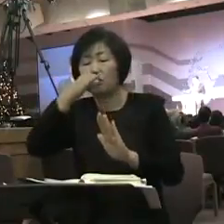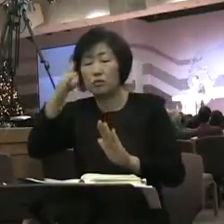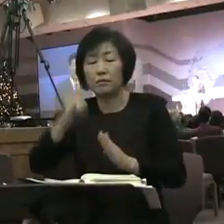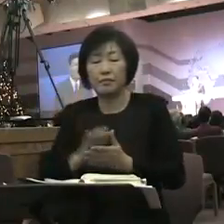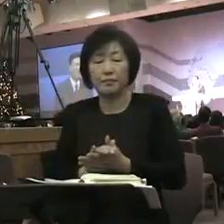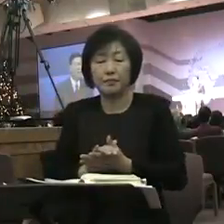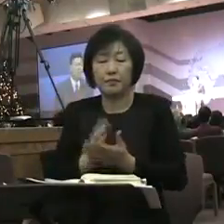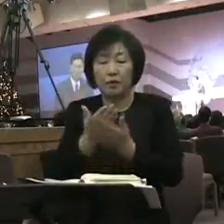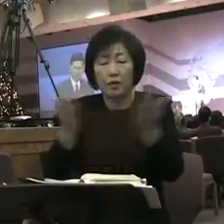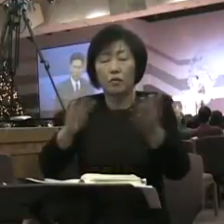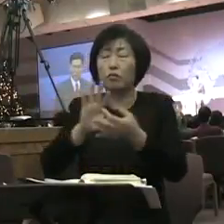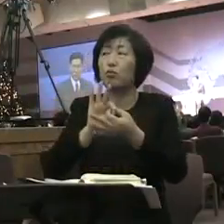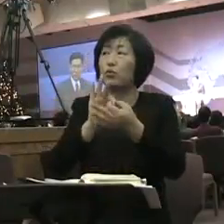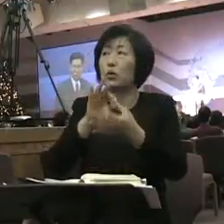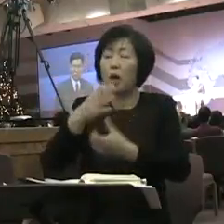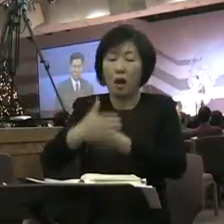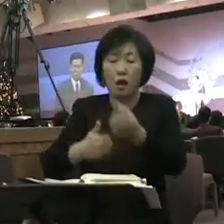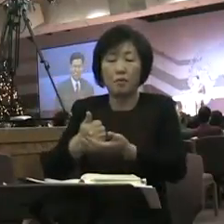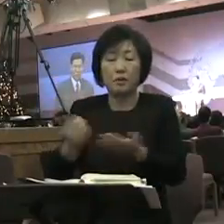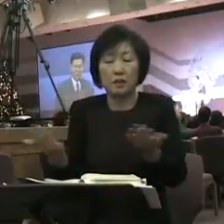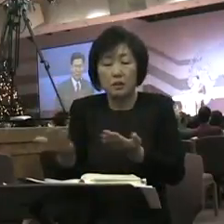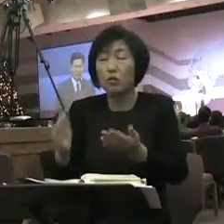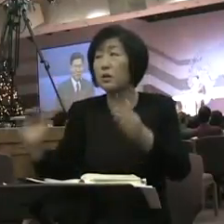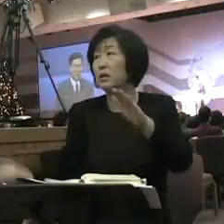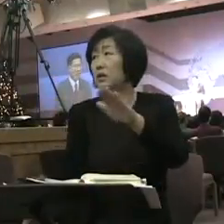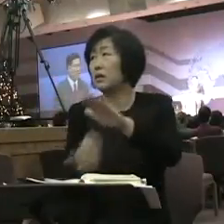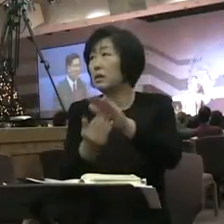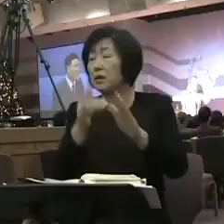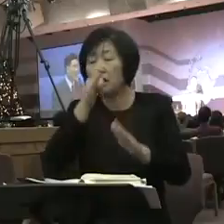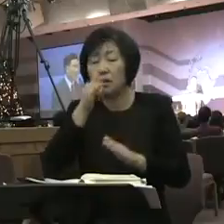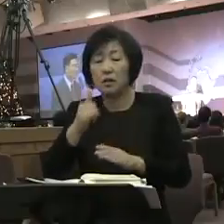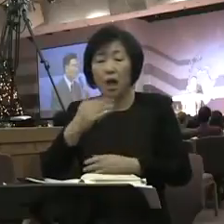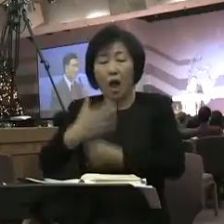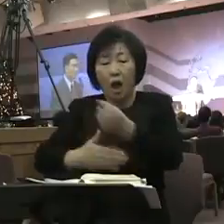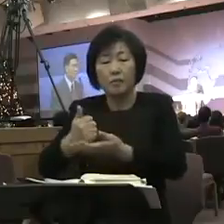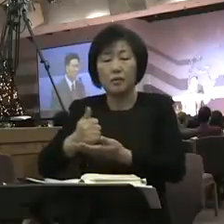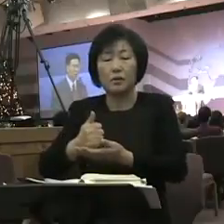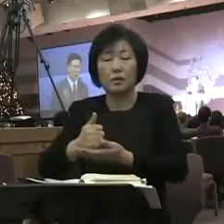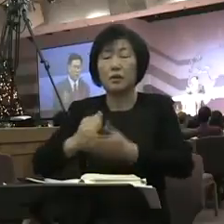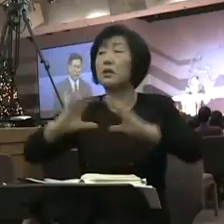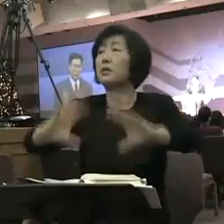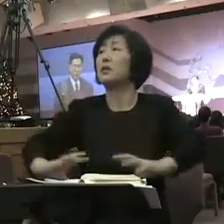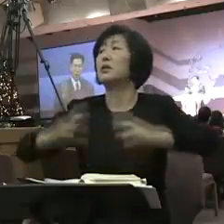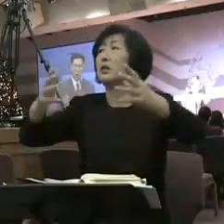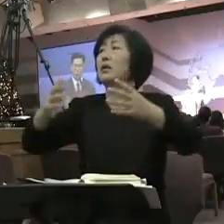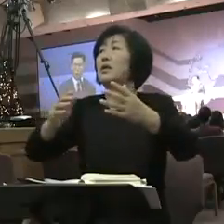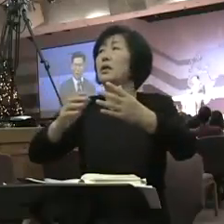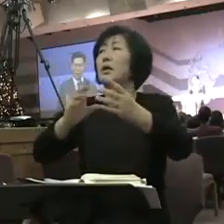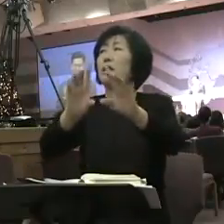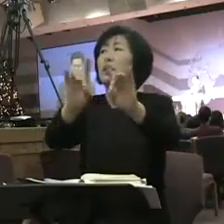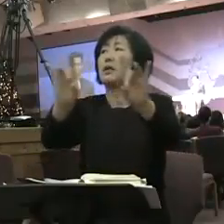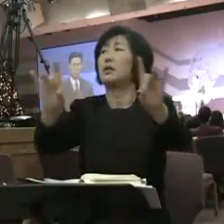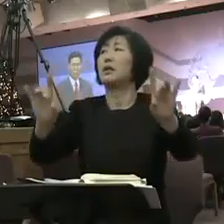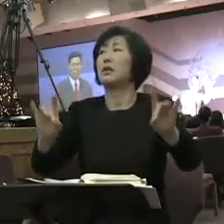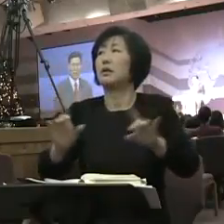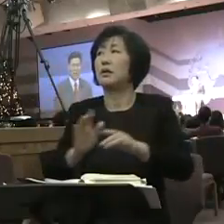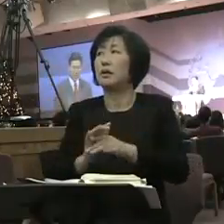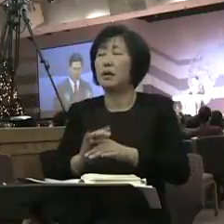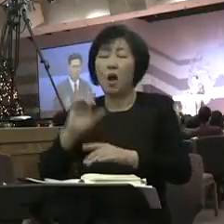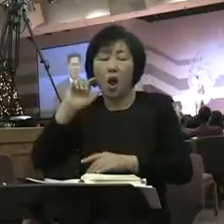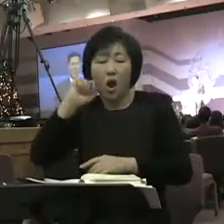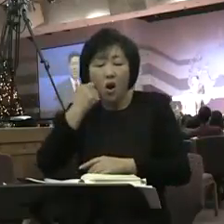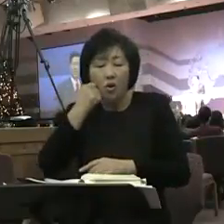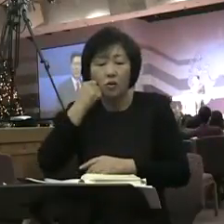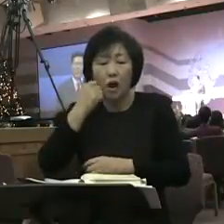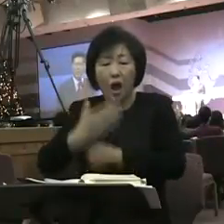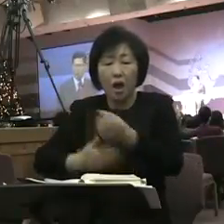여러분들을 통해서 하나님께서 이루시는 일도 있고, 하나님께서 세계의 다양한 오늘도 핍박받고 어려움 속에서 그러나 기쁨으로